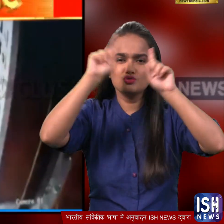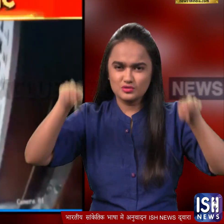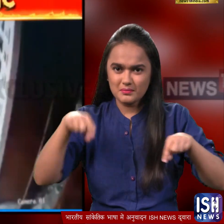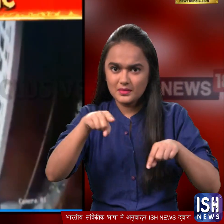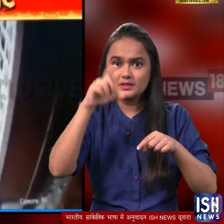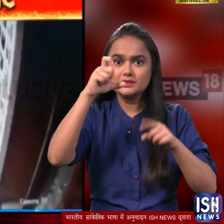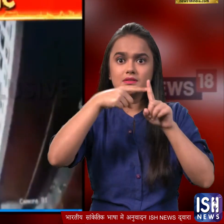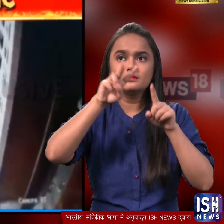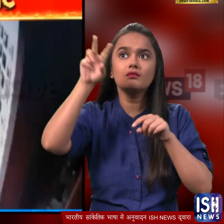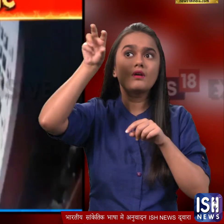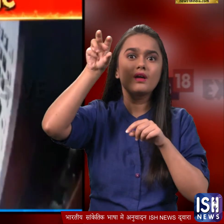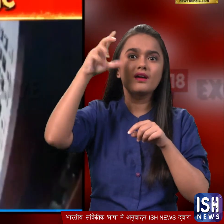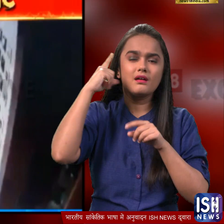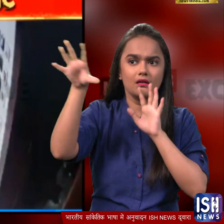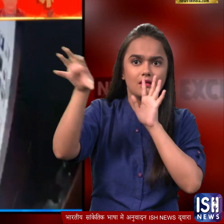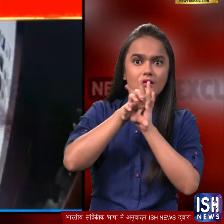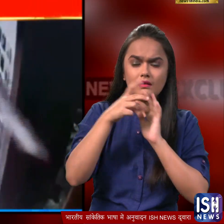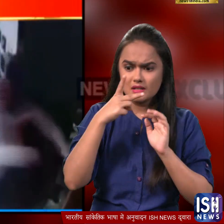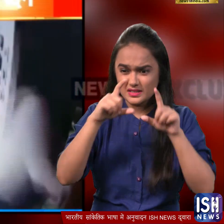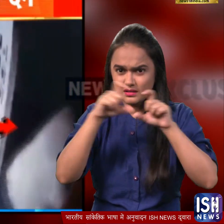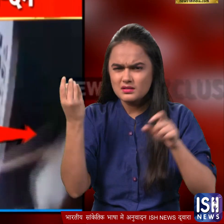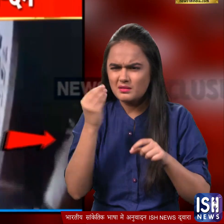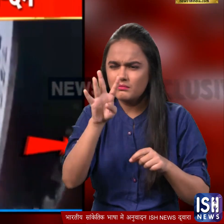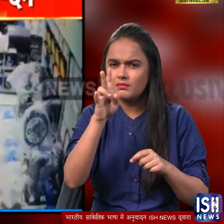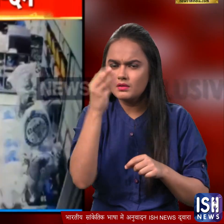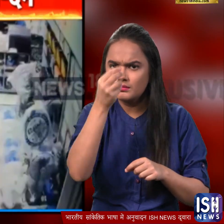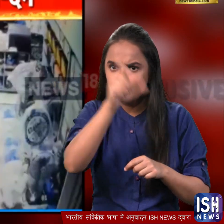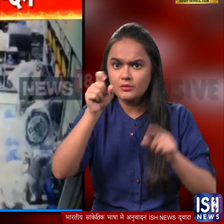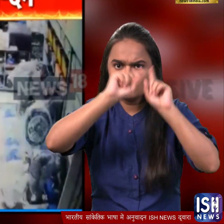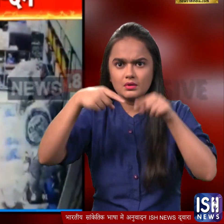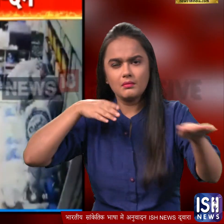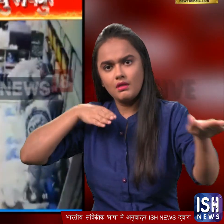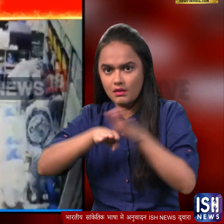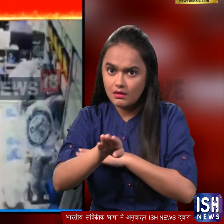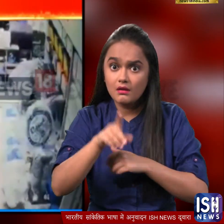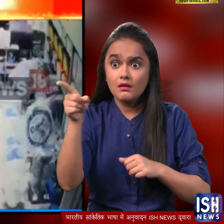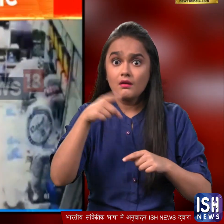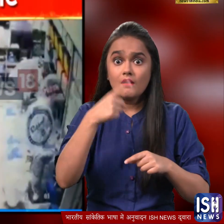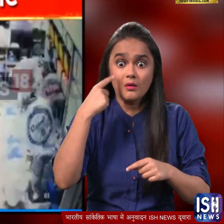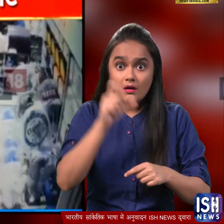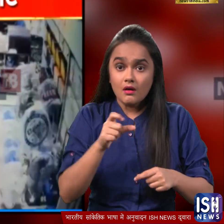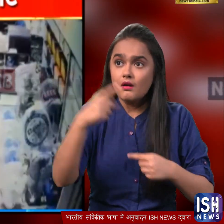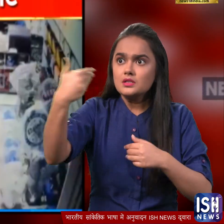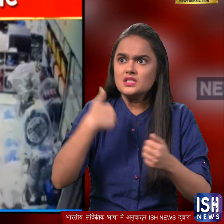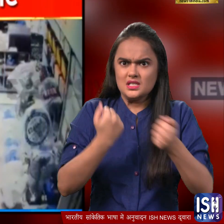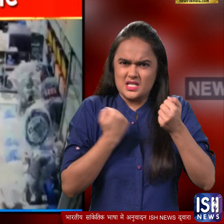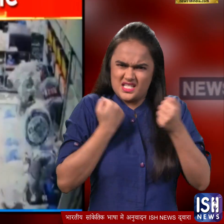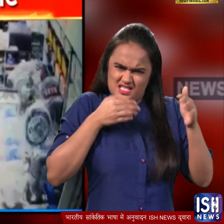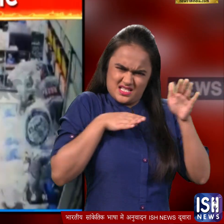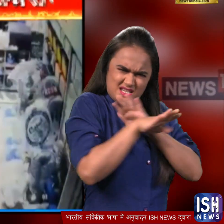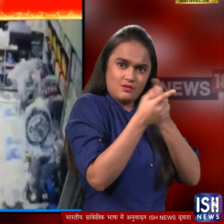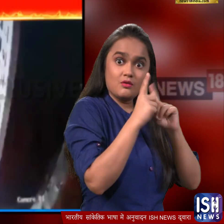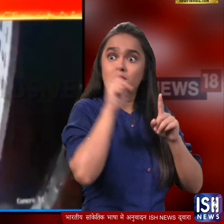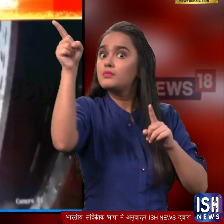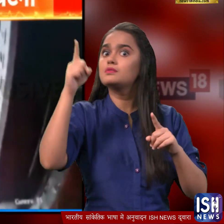लगे सीसीटीवी कैमरे में रिकॉर्ड हो गईं। सामने आए वीडियो में साफ दिखा कि कुछ बदमाश दुकान में घुस गए, जिनसे अपनी जान बचाने के लिए दुकानदार अंदर